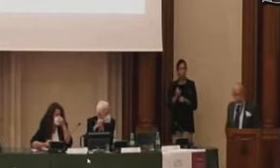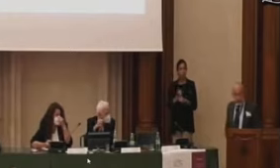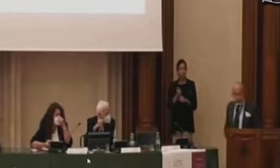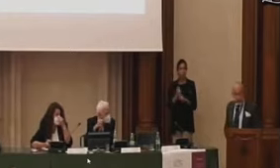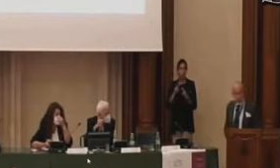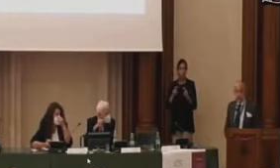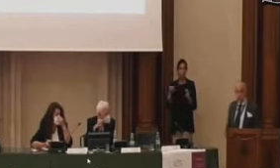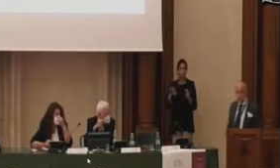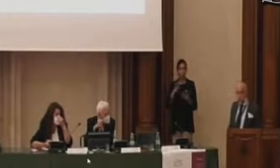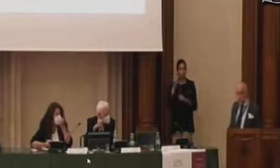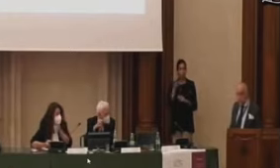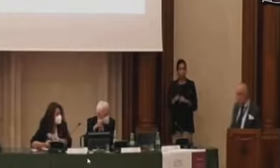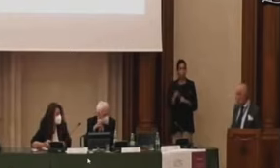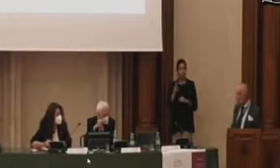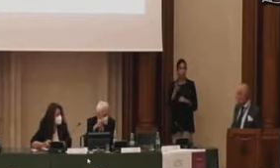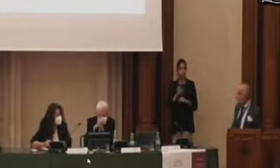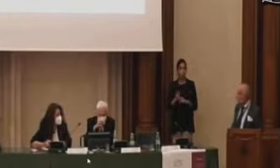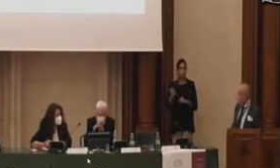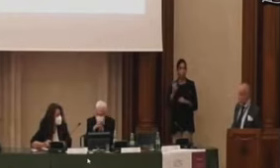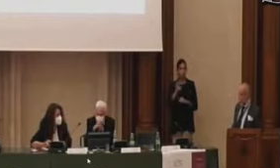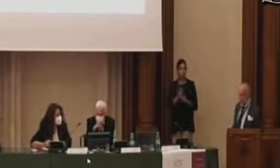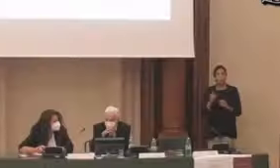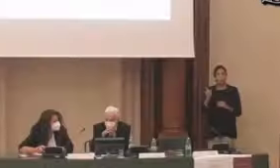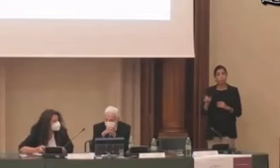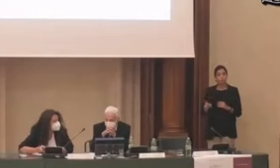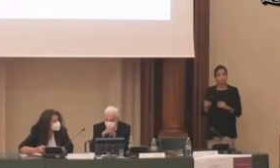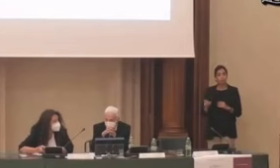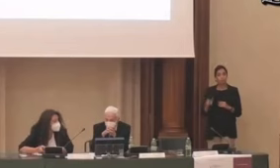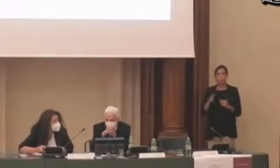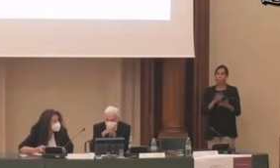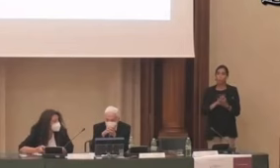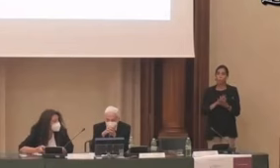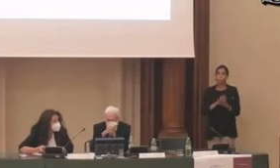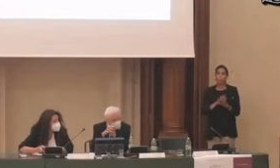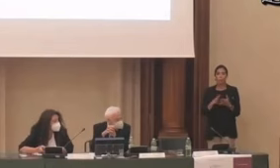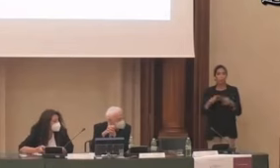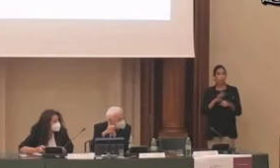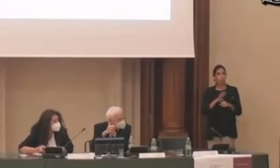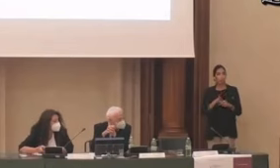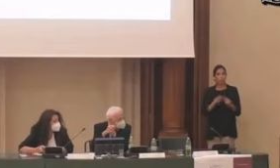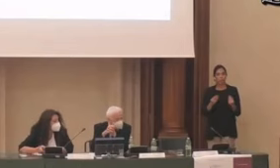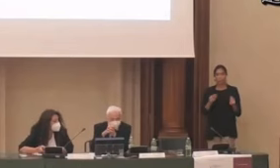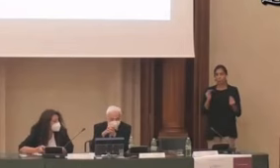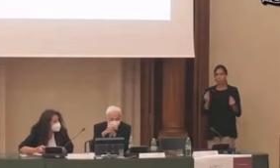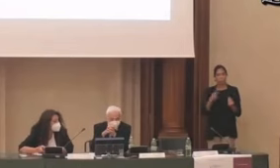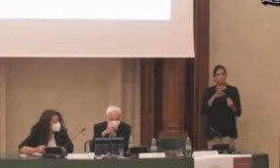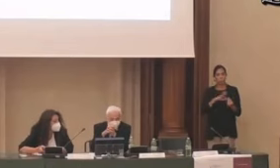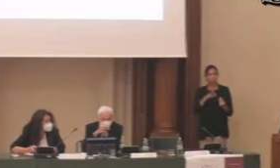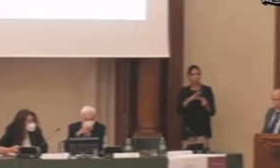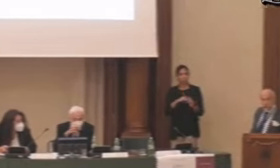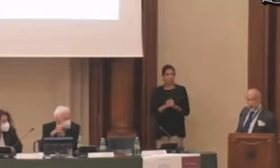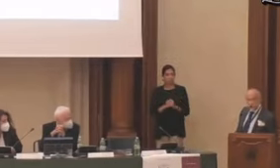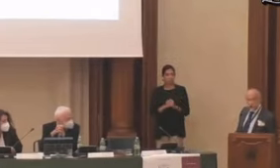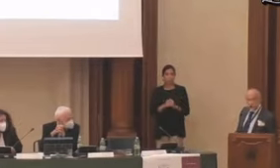in Italia, in Umbria, e ha fatto tantissime pubblicazioni sul Covid, tutte estremamente interessanti. E